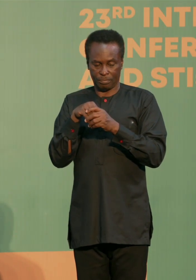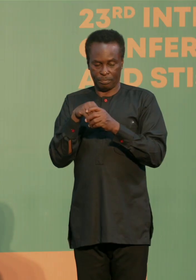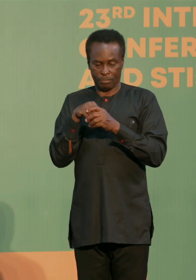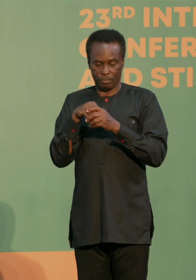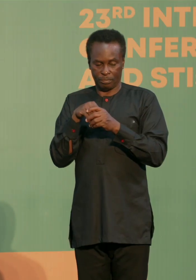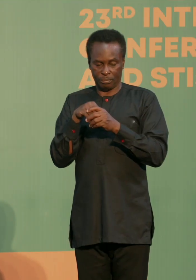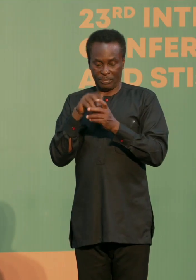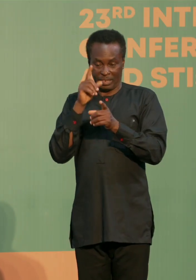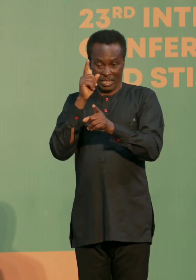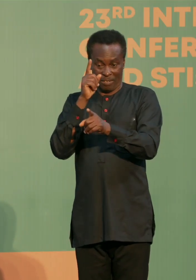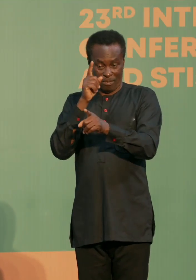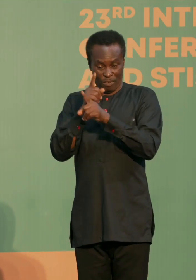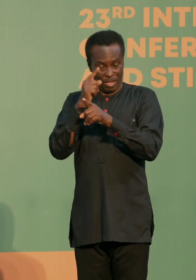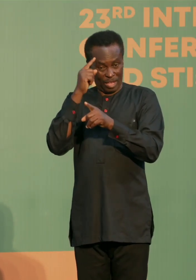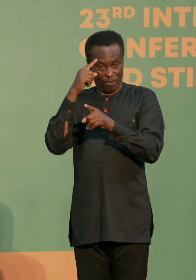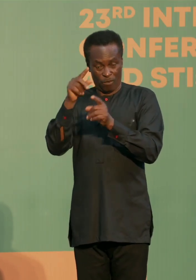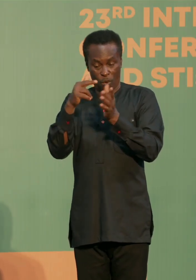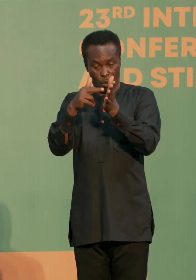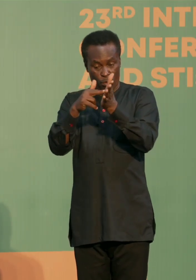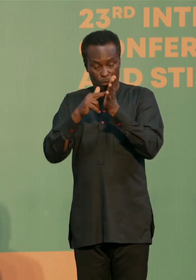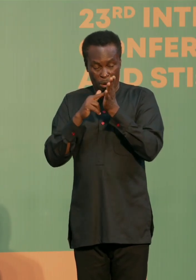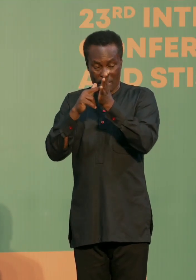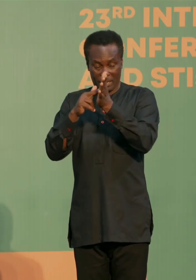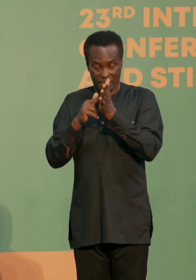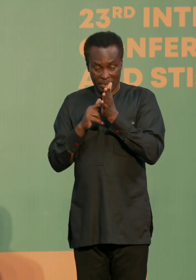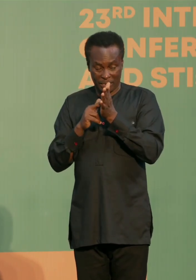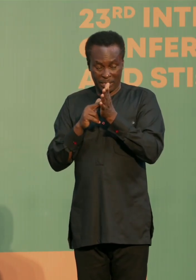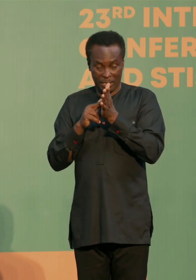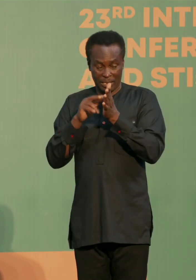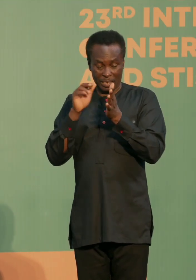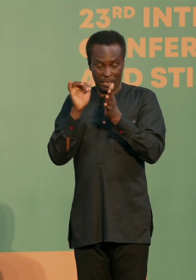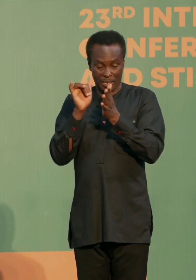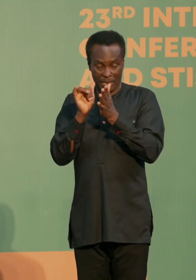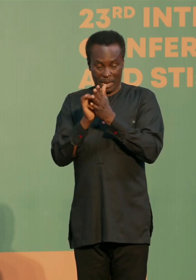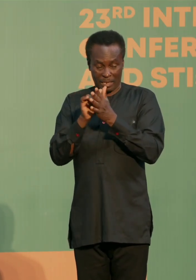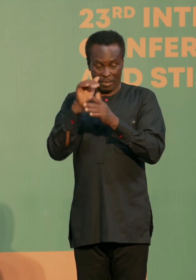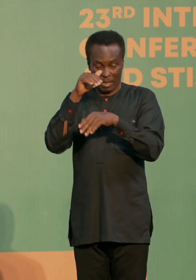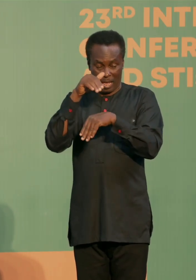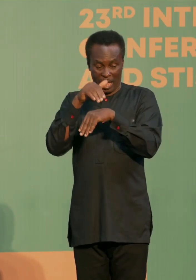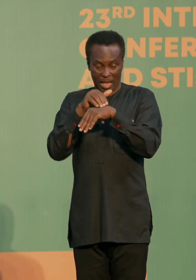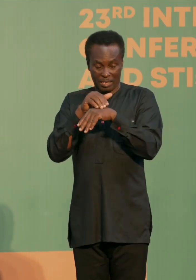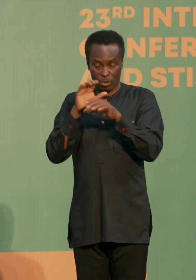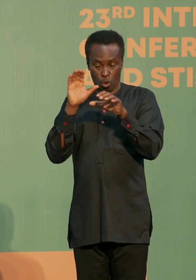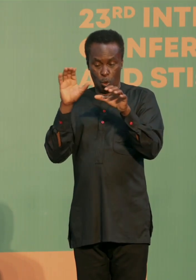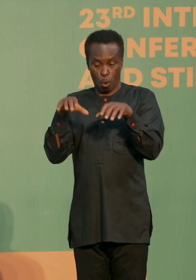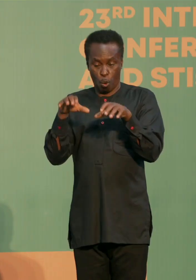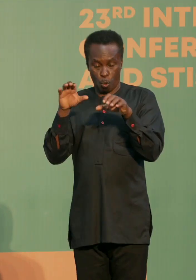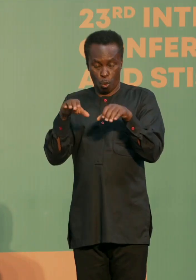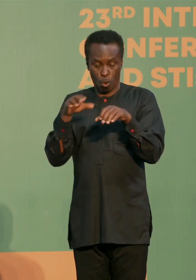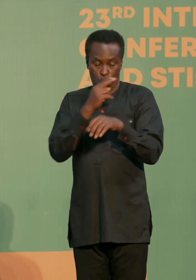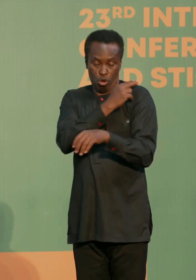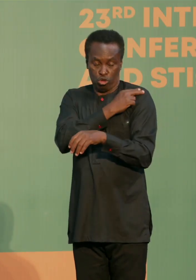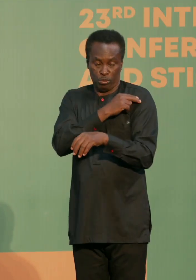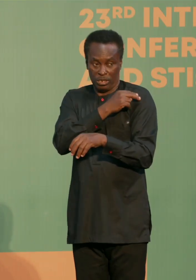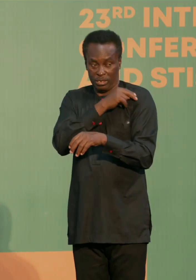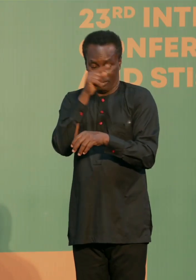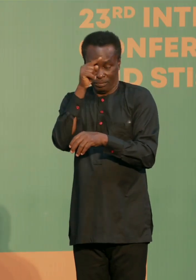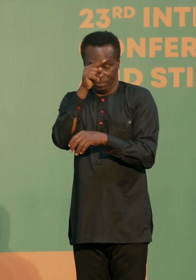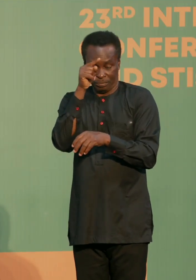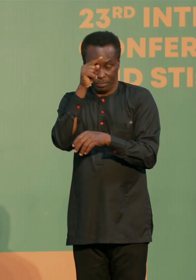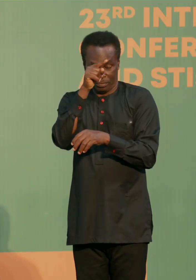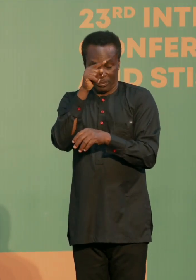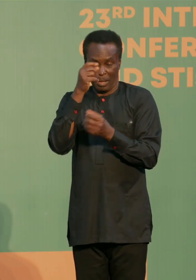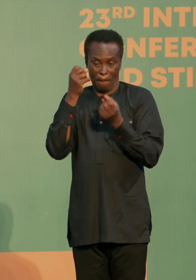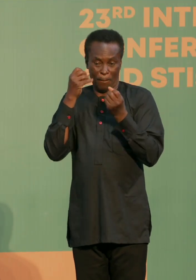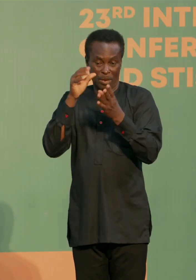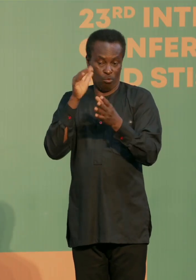Comme critère d'éligibilité, nous avons pris les femmes enceintes qui étaient venues en consultation prénatale et qui ont accepté de participer